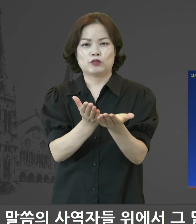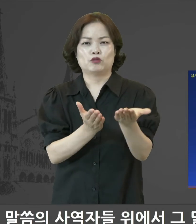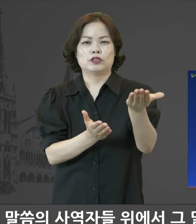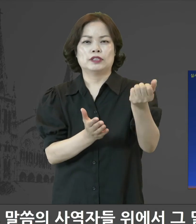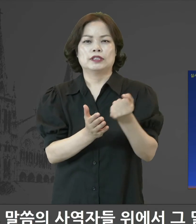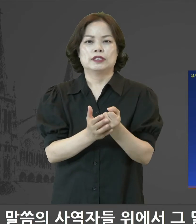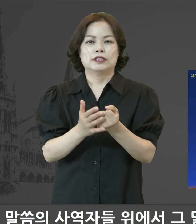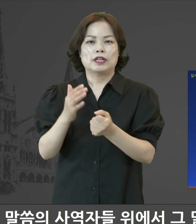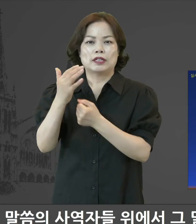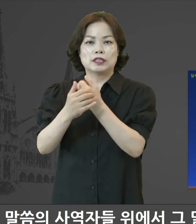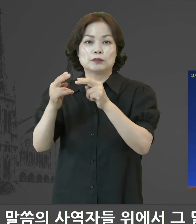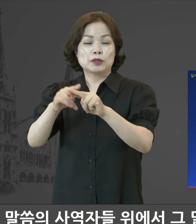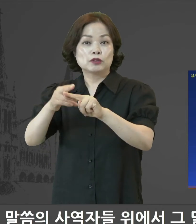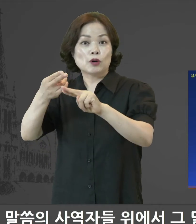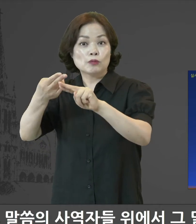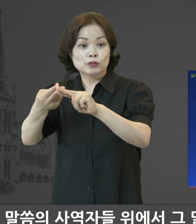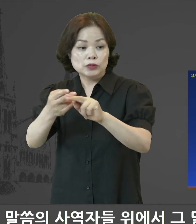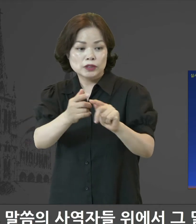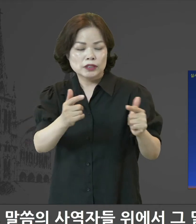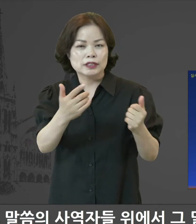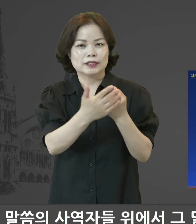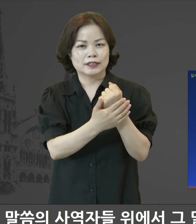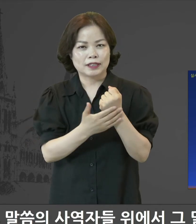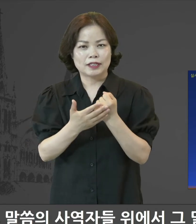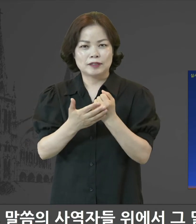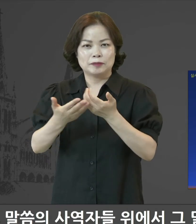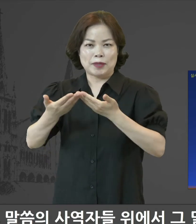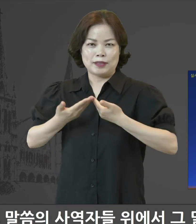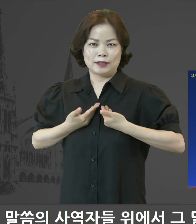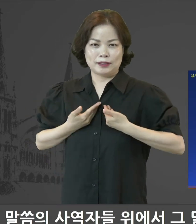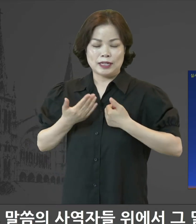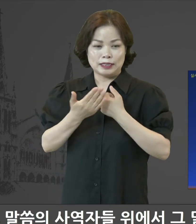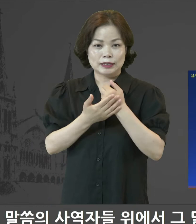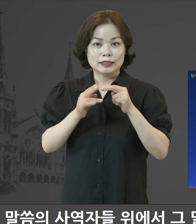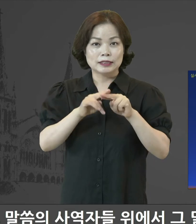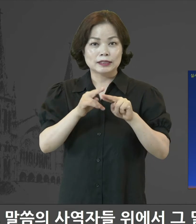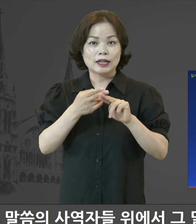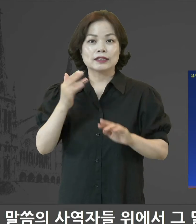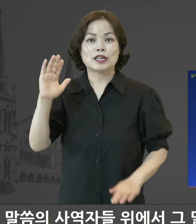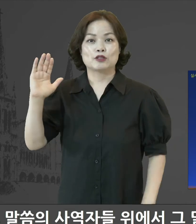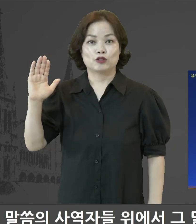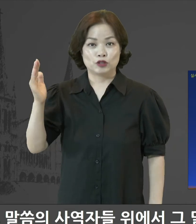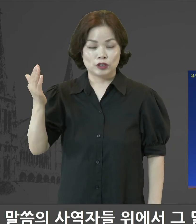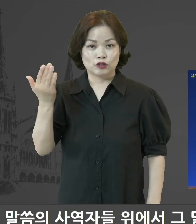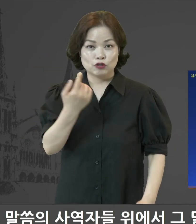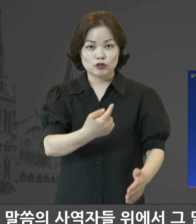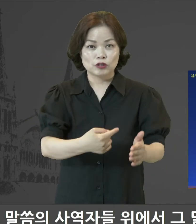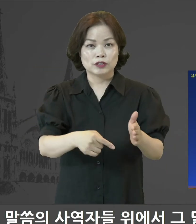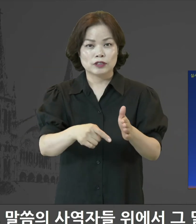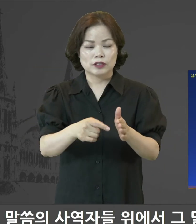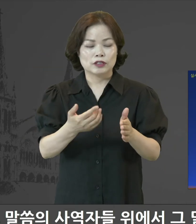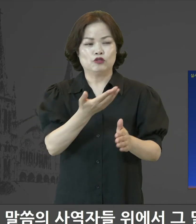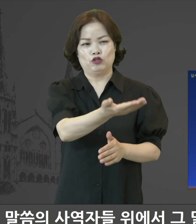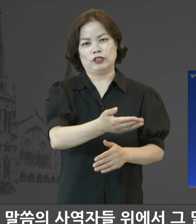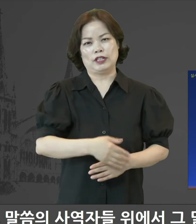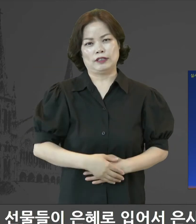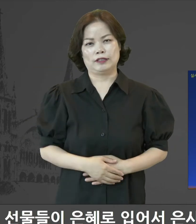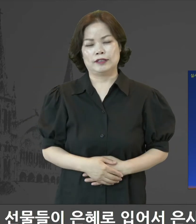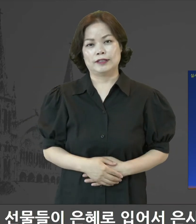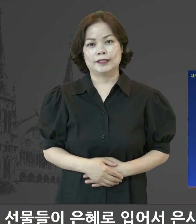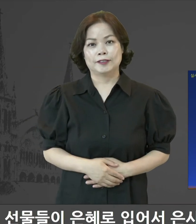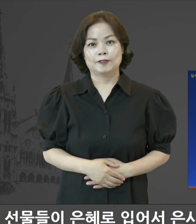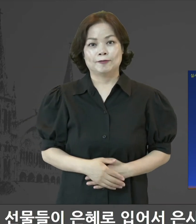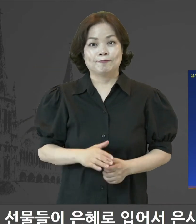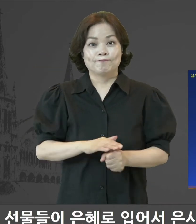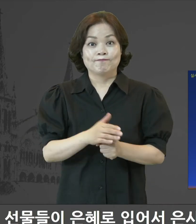이 선물들이 은혜로 입어서 은사가 될 수 있도록 해주신다는 것이죠.